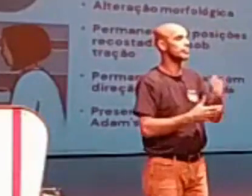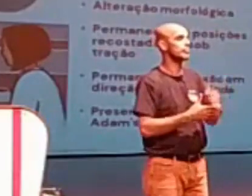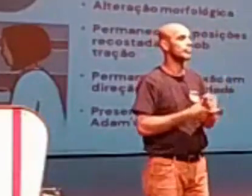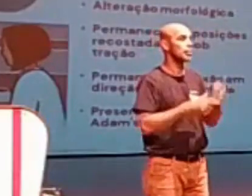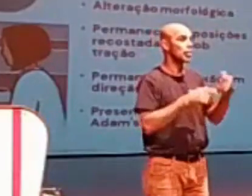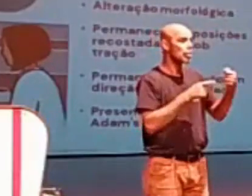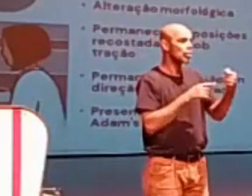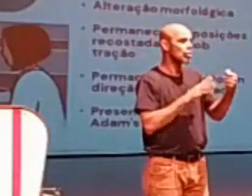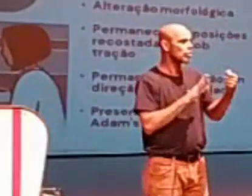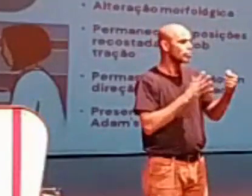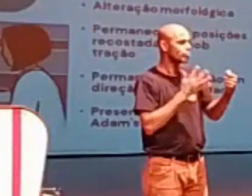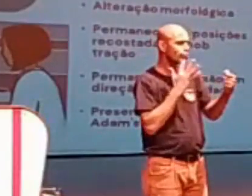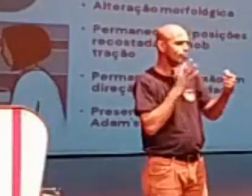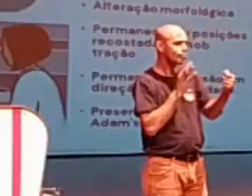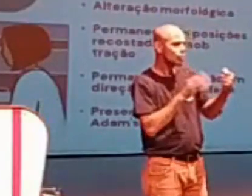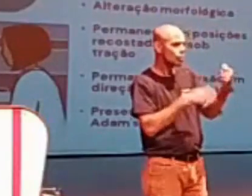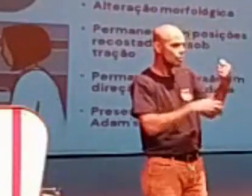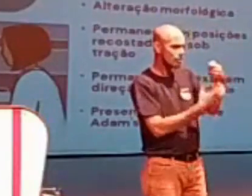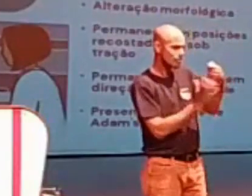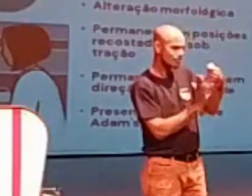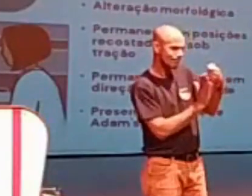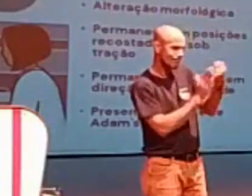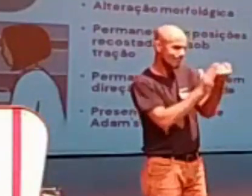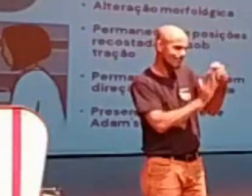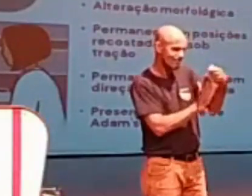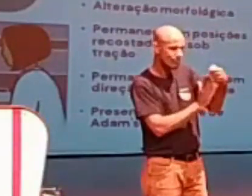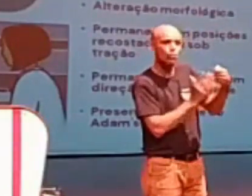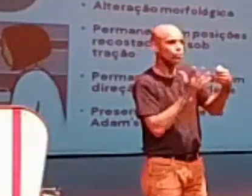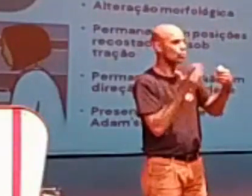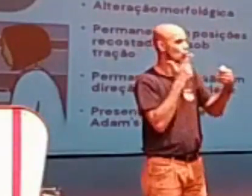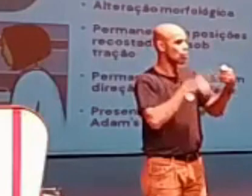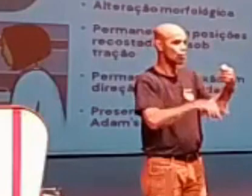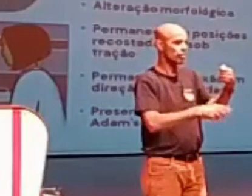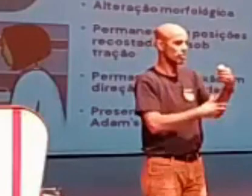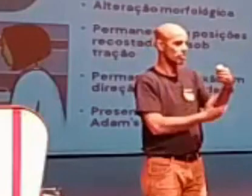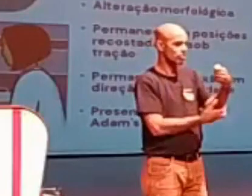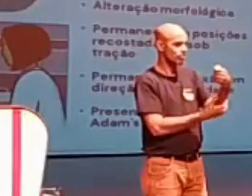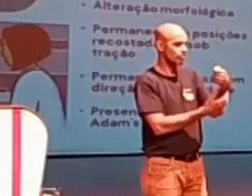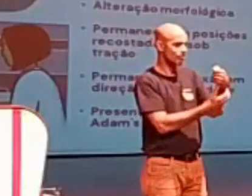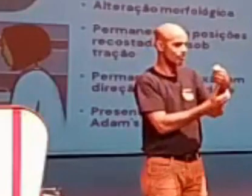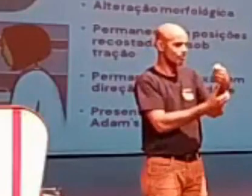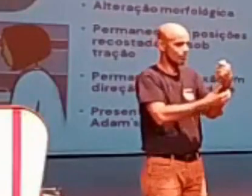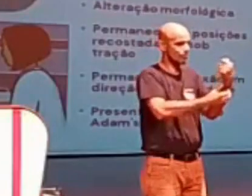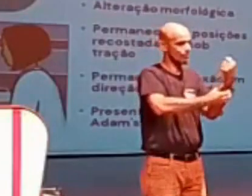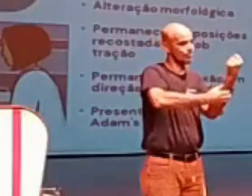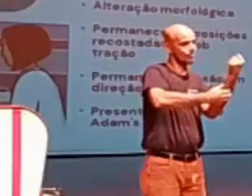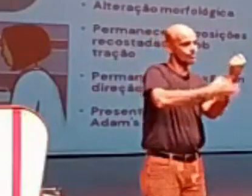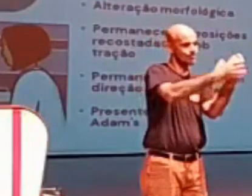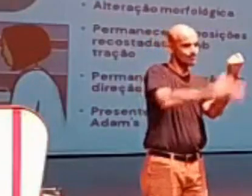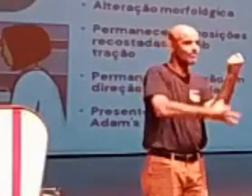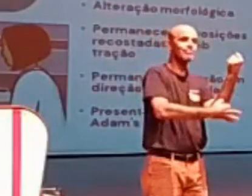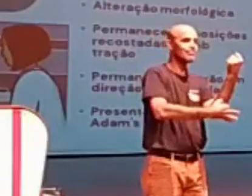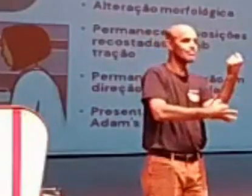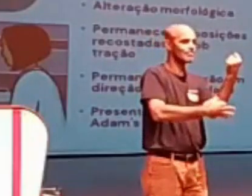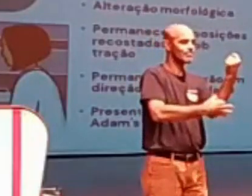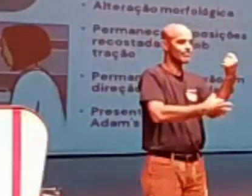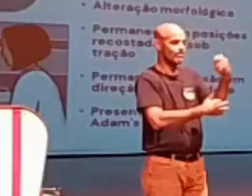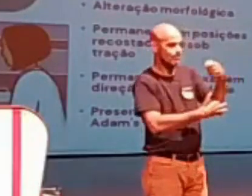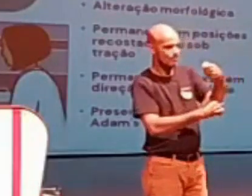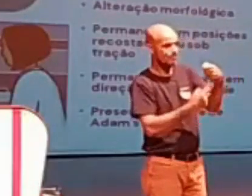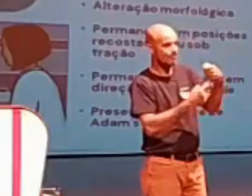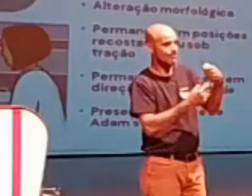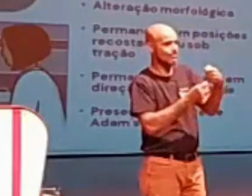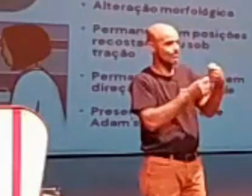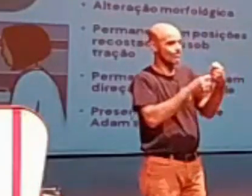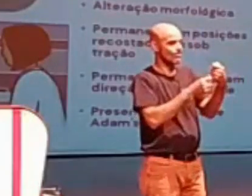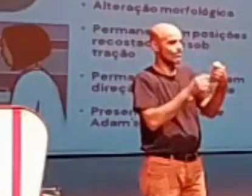a gente não consegue reverter esse quadro totalmente, ou seja, eu não consigo deixar essa coluna totalmente sem escoliose,